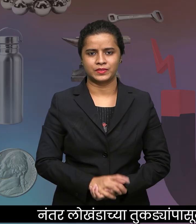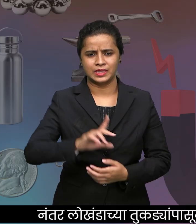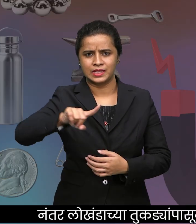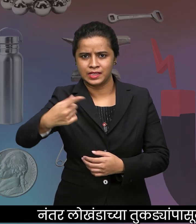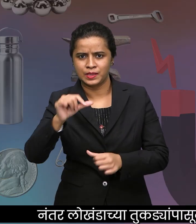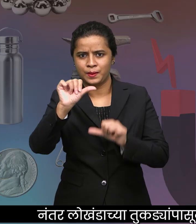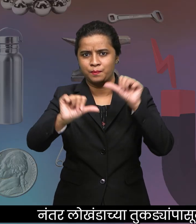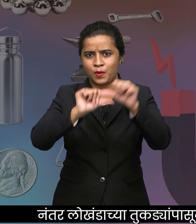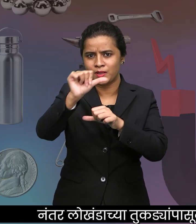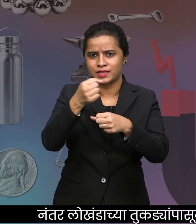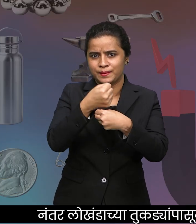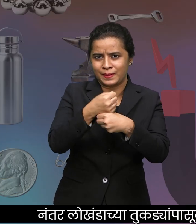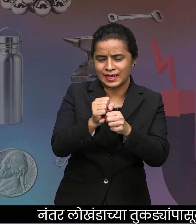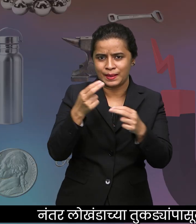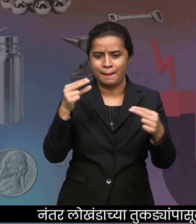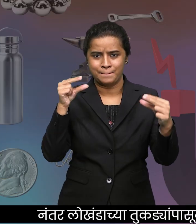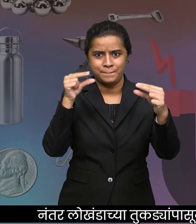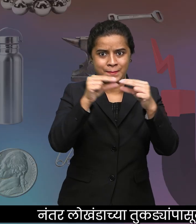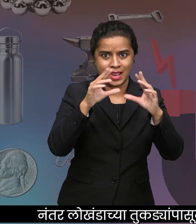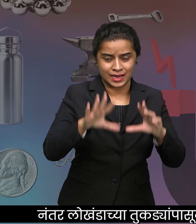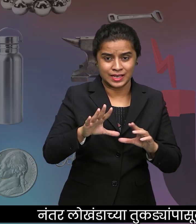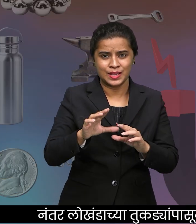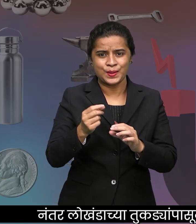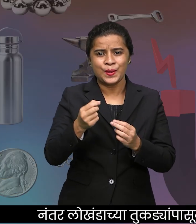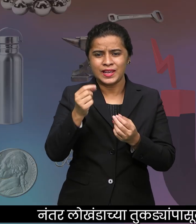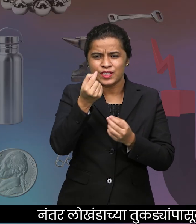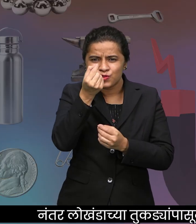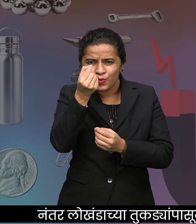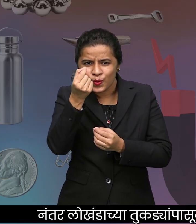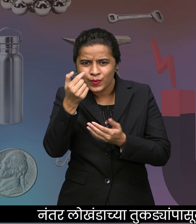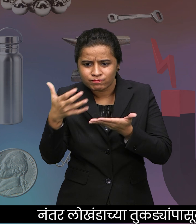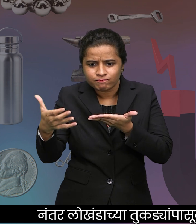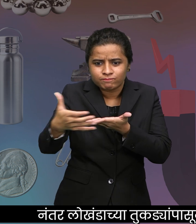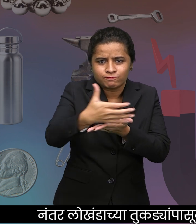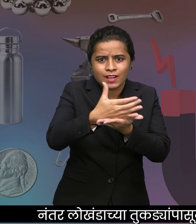नंतर लोखंडाच्या तुकड्यांपासून चुंबक बनवण्याची प्रक्रिया शोधली गेली.